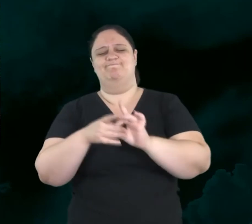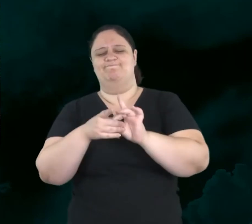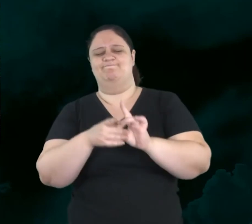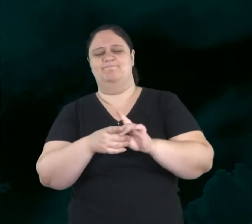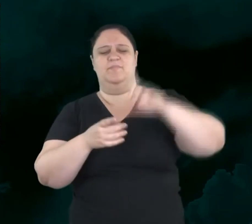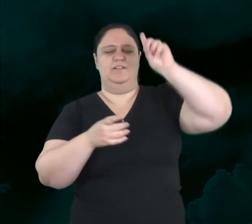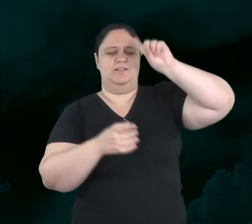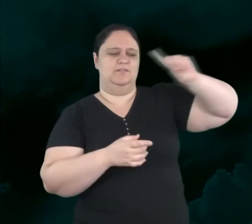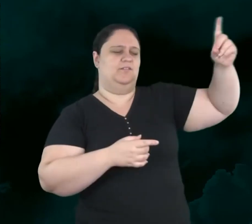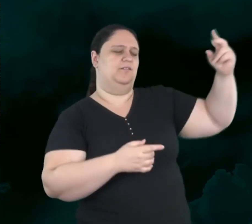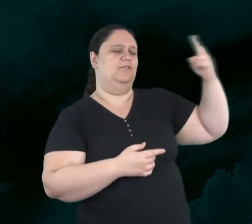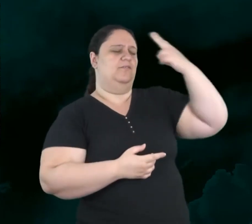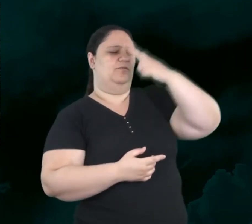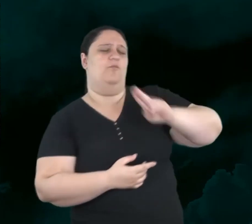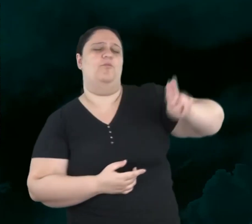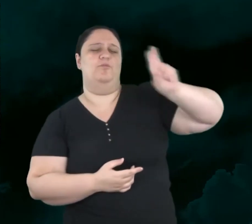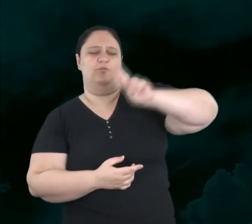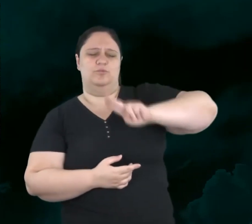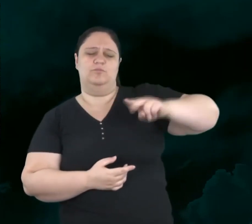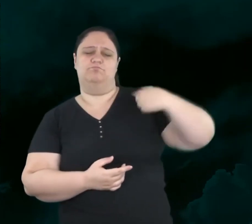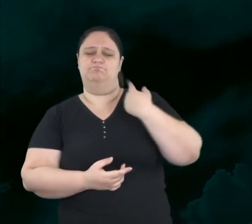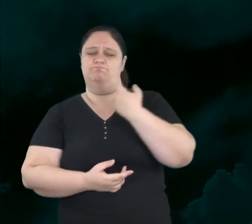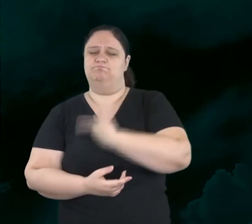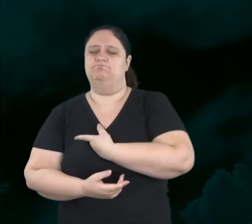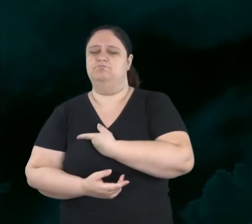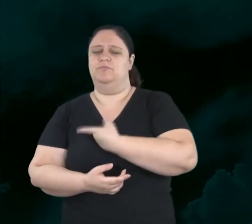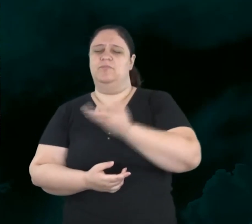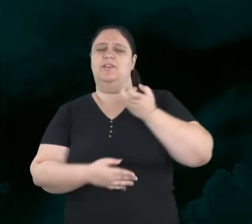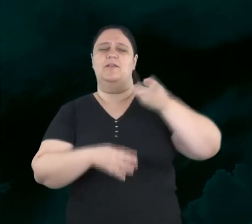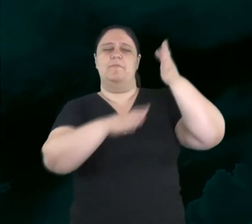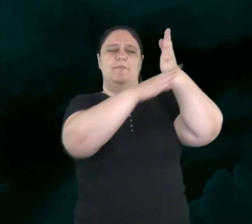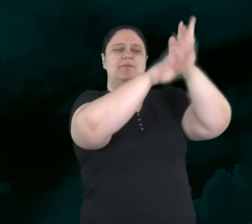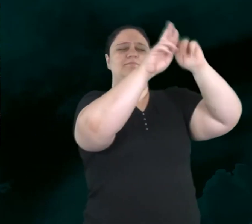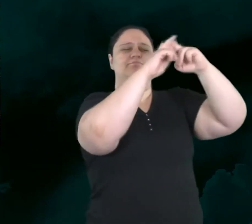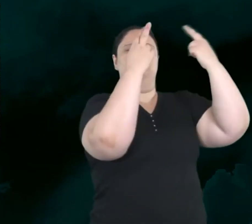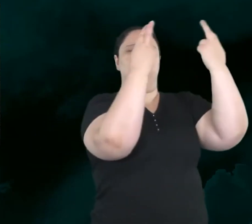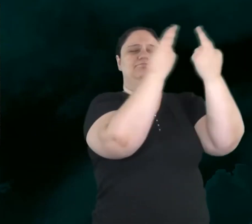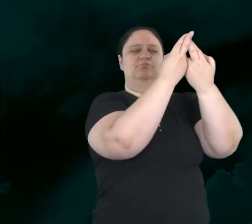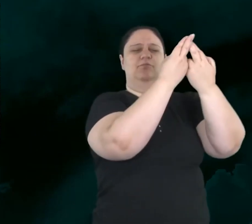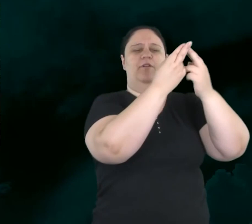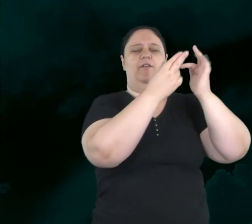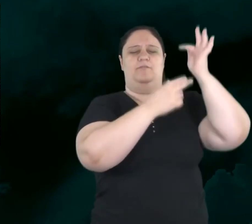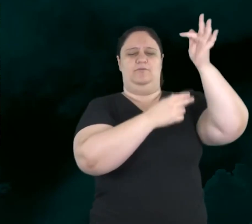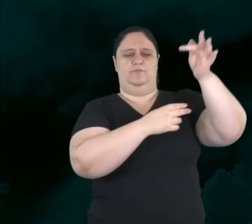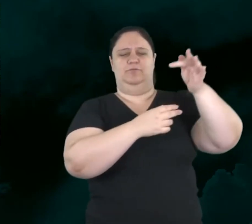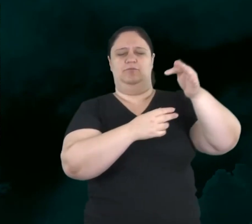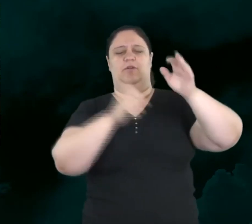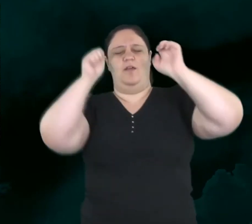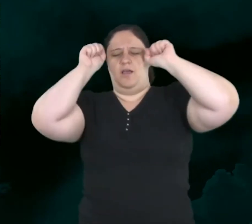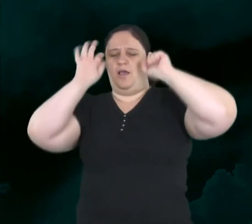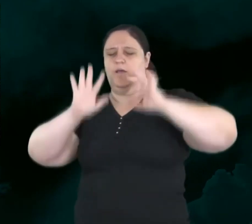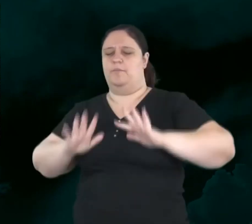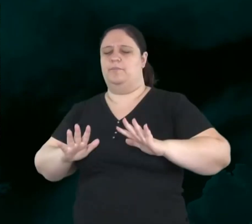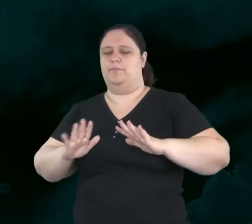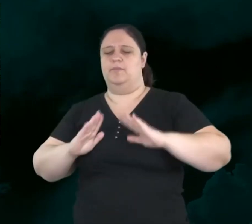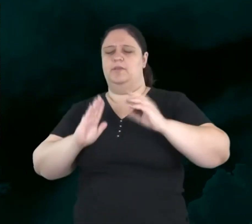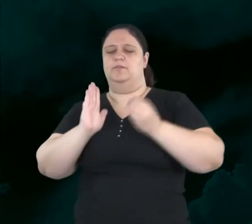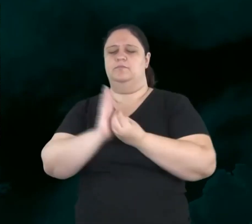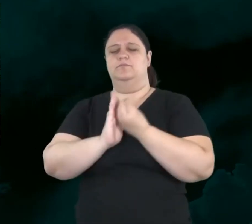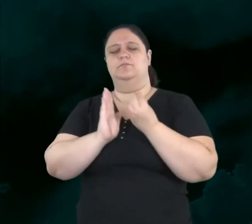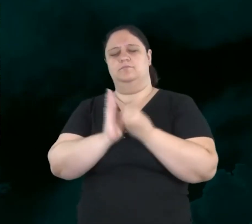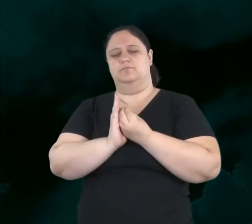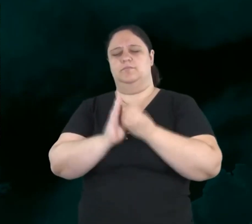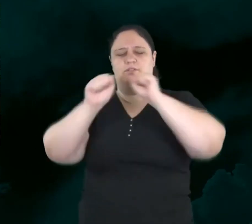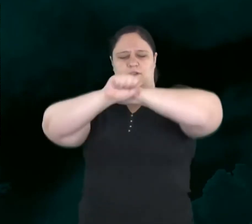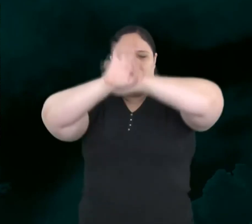mãos, e nós queremos reinar contigo quando vier o teu reino, a manifestação do teu reino. Abençoa a tua igreja, Senhor, toda a glória